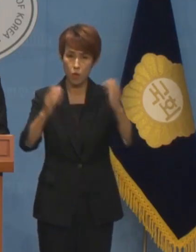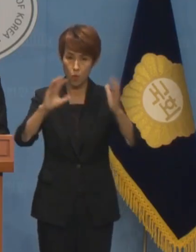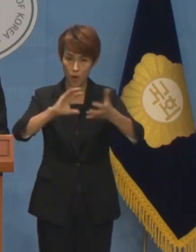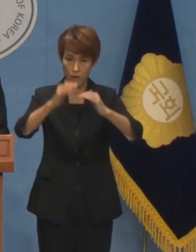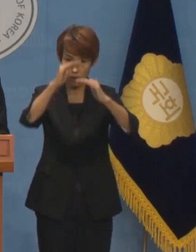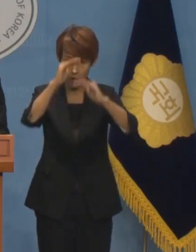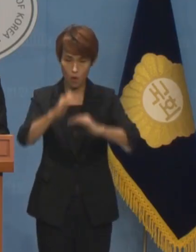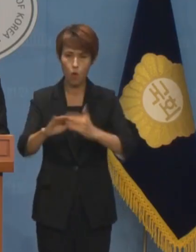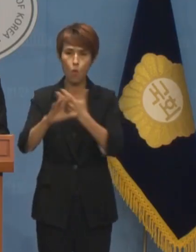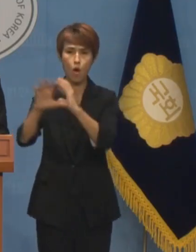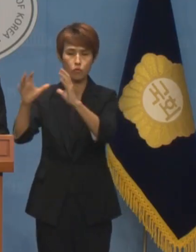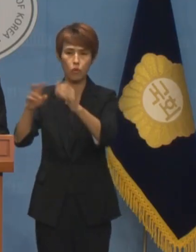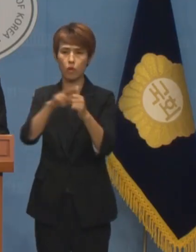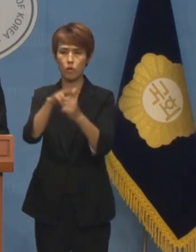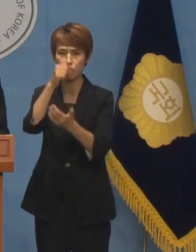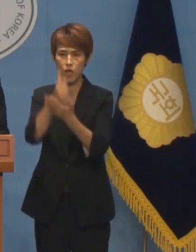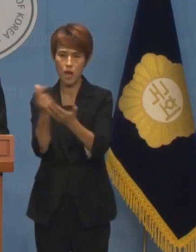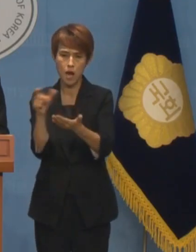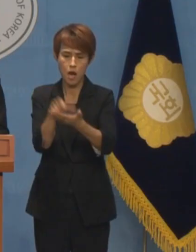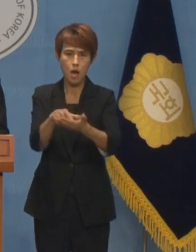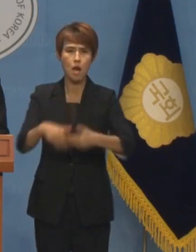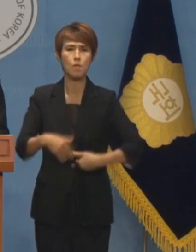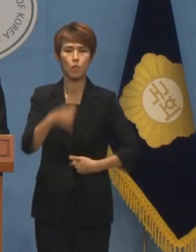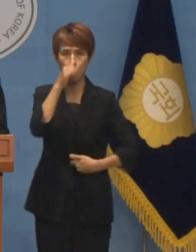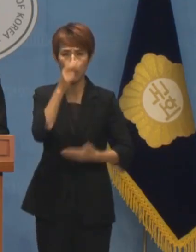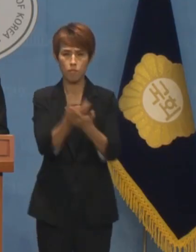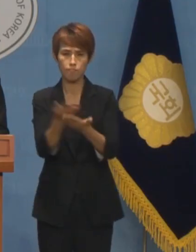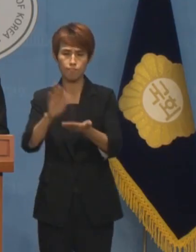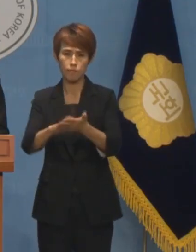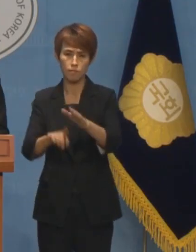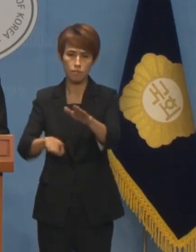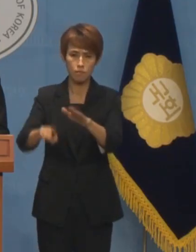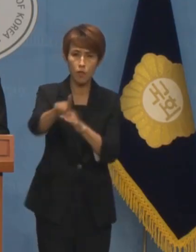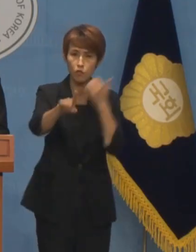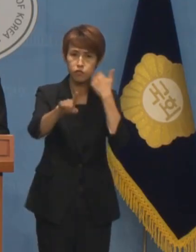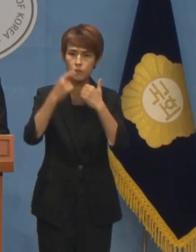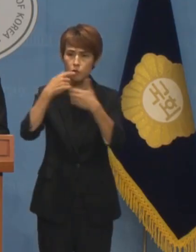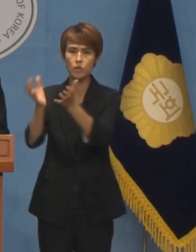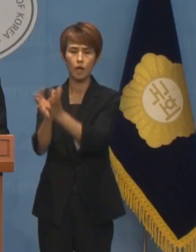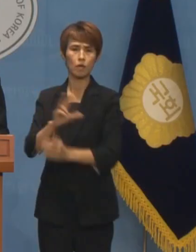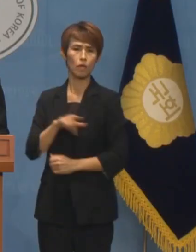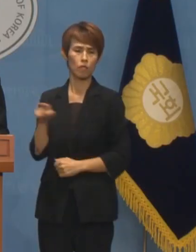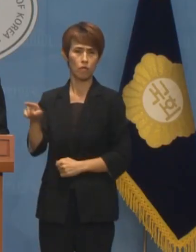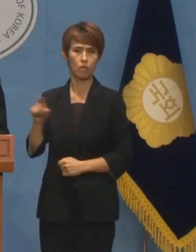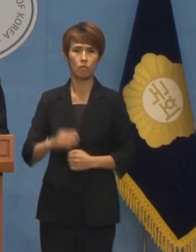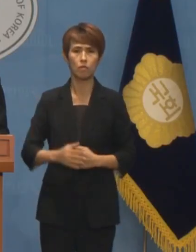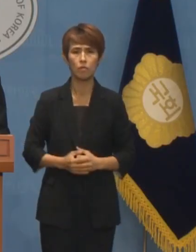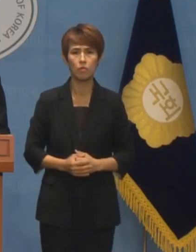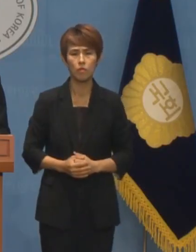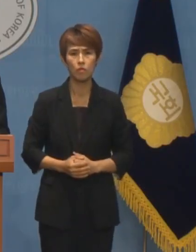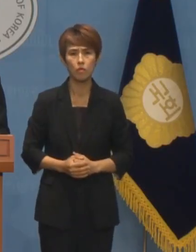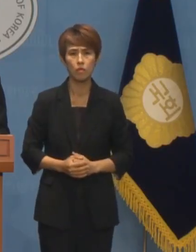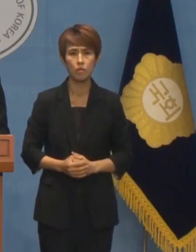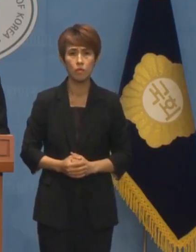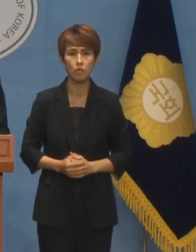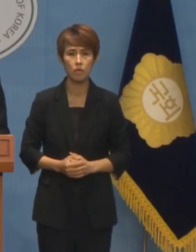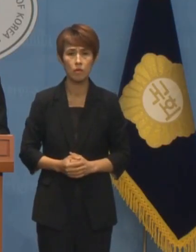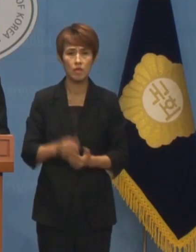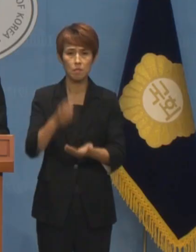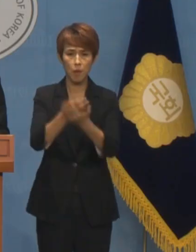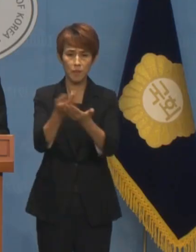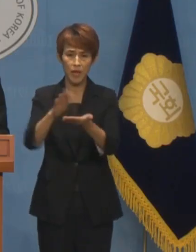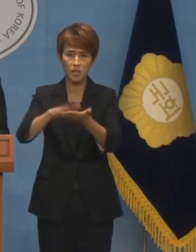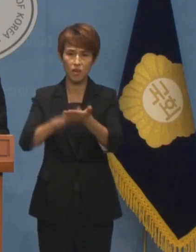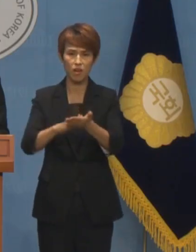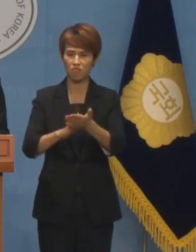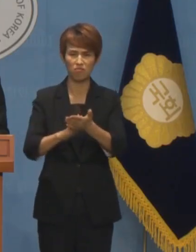수 있어야 한다라 발언하는 등 법 개정에 앞장선 것은 민주당 의원들입니다. 오히려 법 개정에